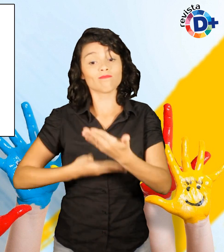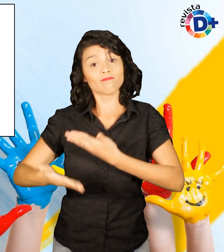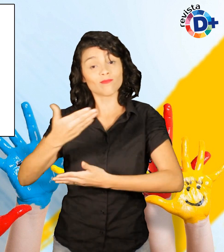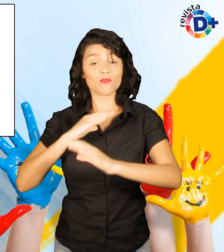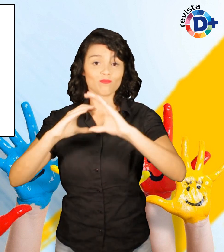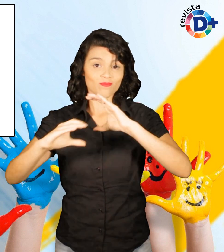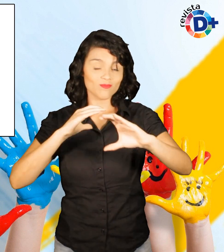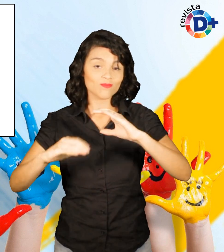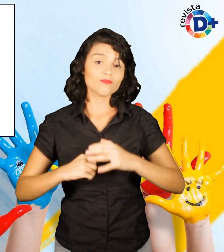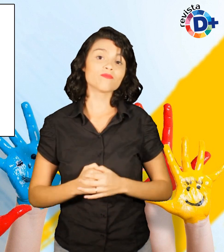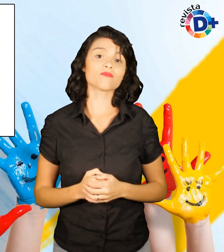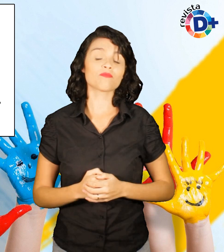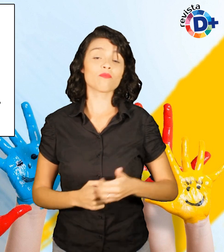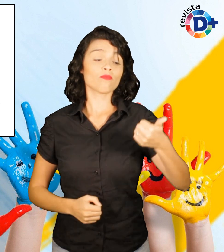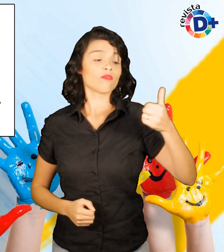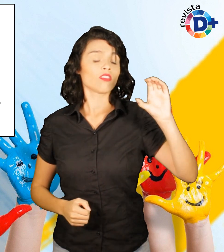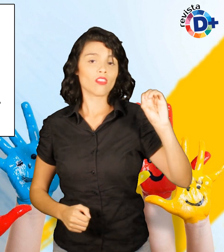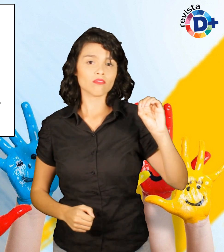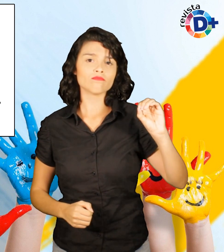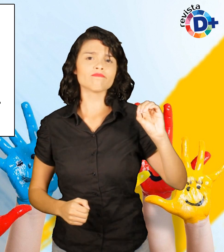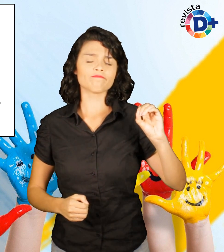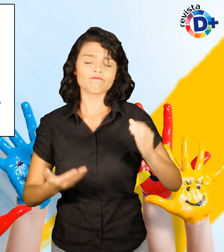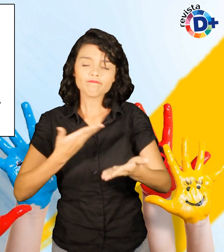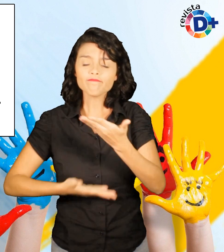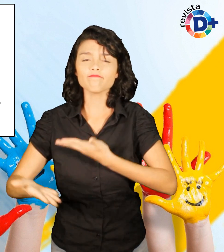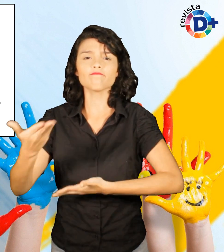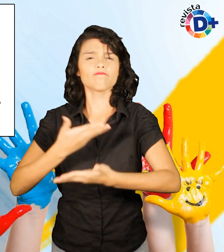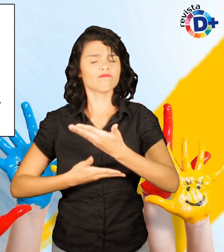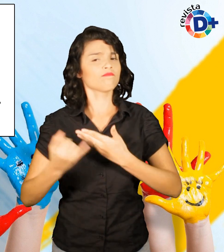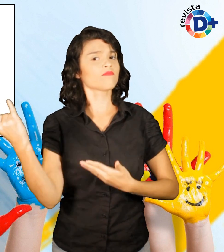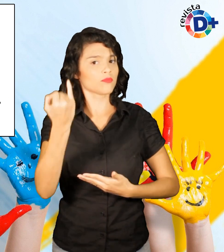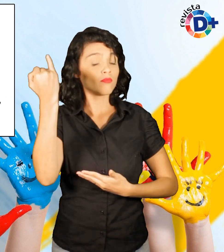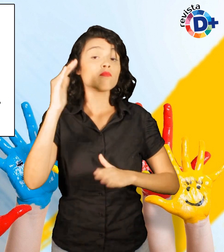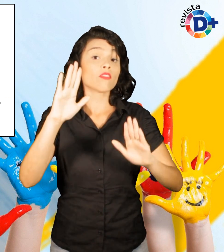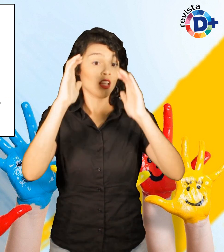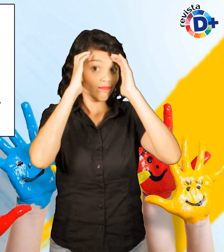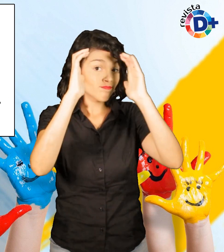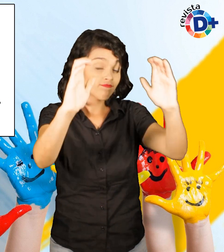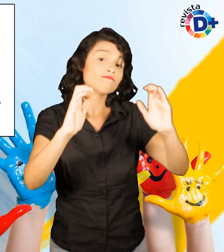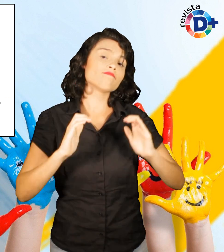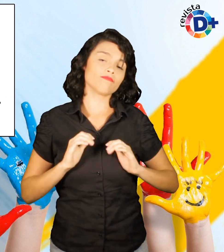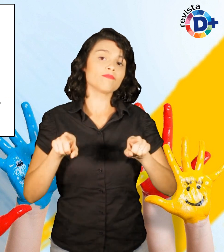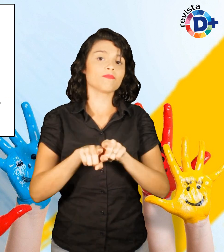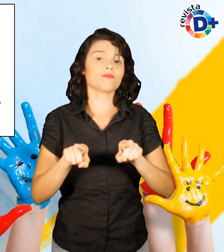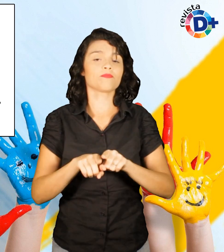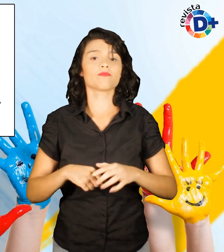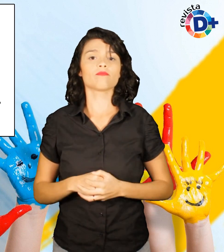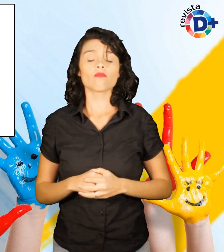10. Convivência é essencial. Respeito também. Os autistas têm plenas